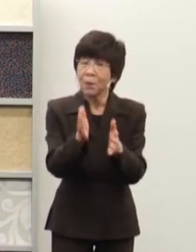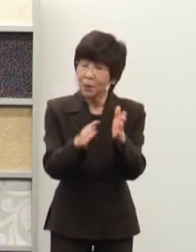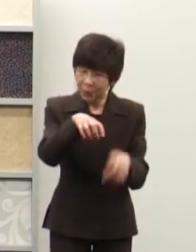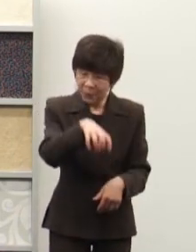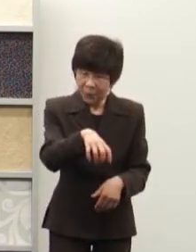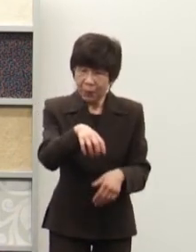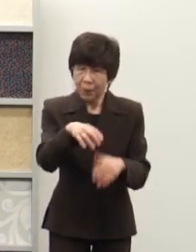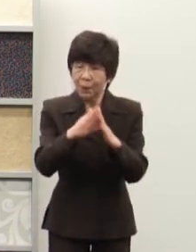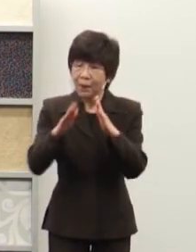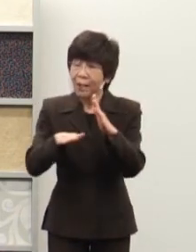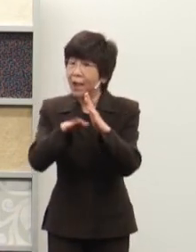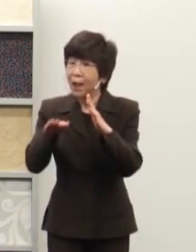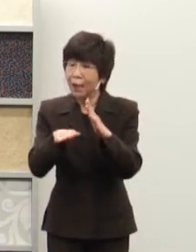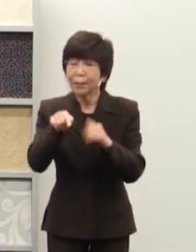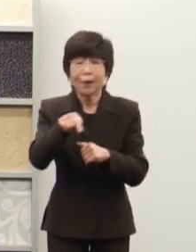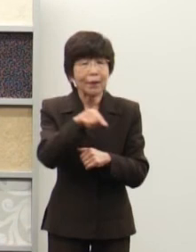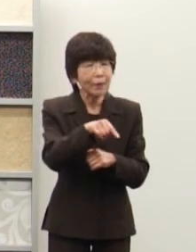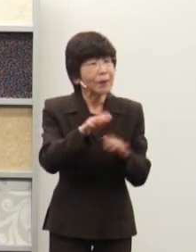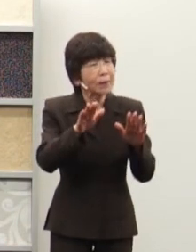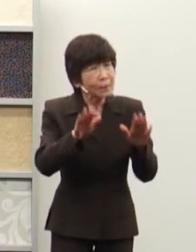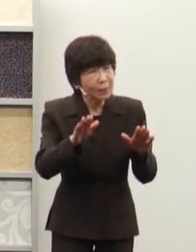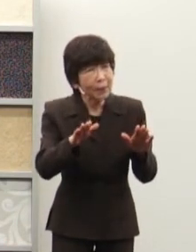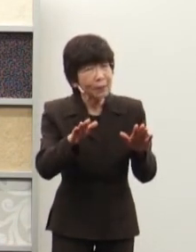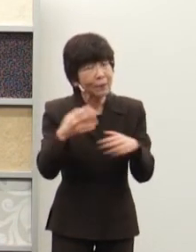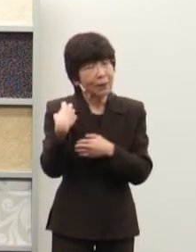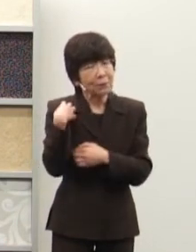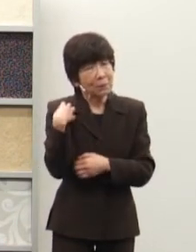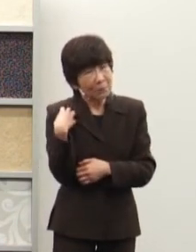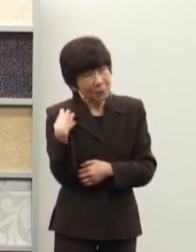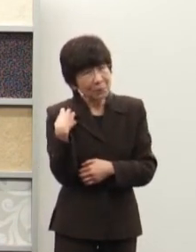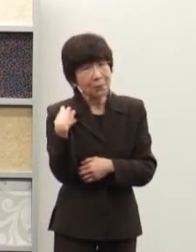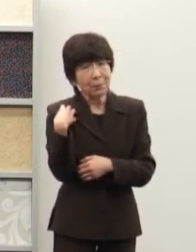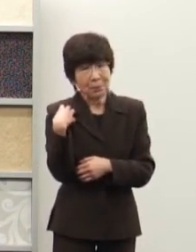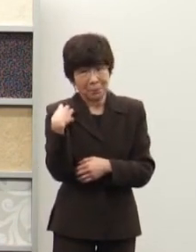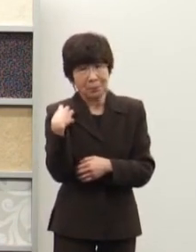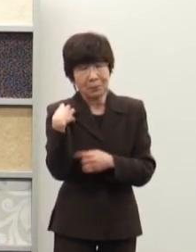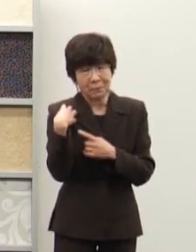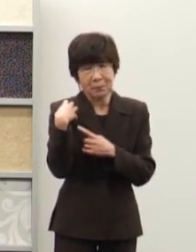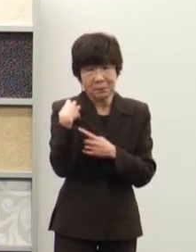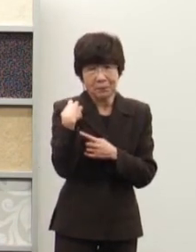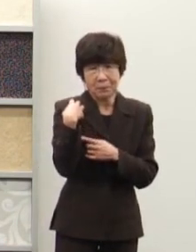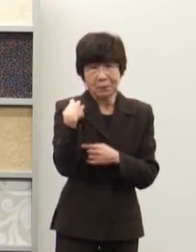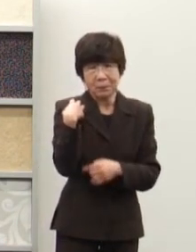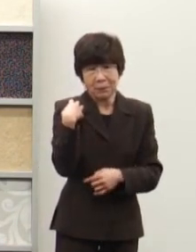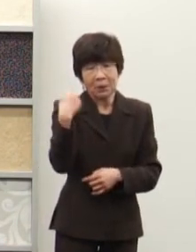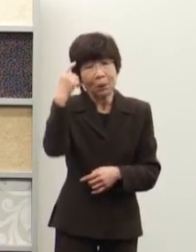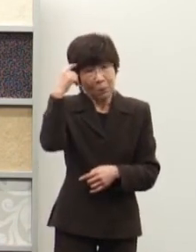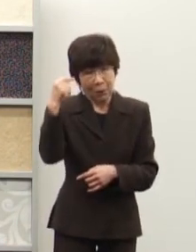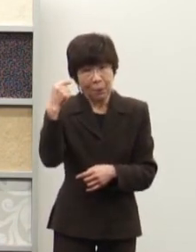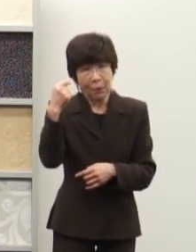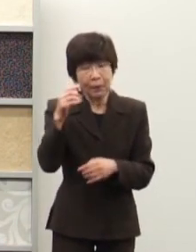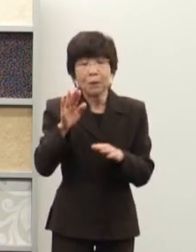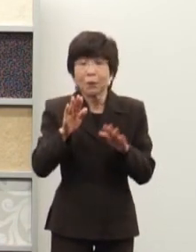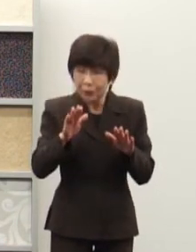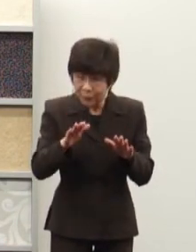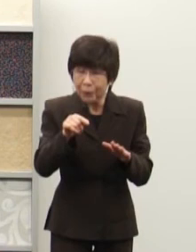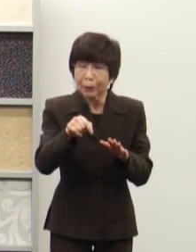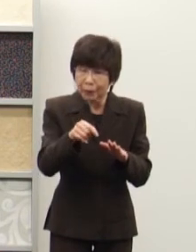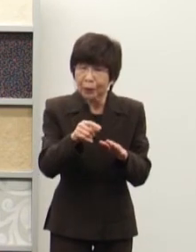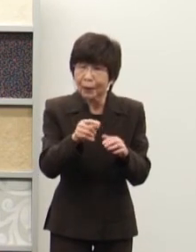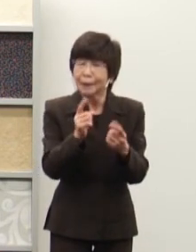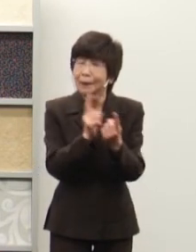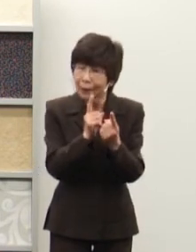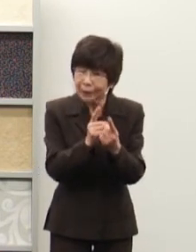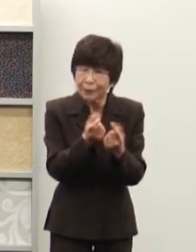ご家庭ですとか、まあ、そこに負担を、まあ、短期的に見れば、ね、かかりうるんですけれど、それは最大限ケアします。